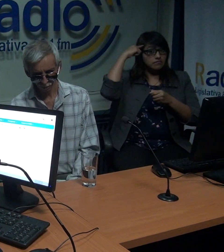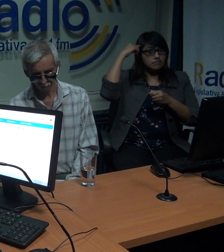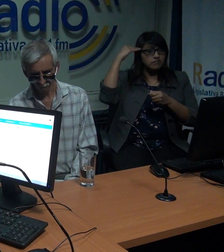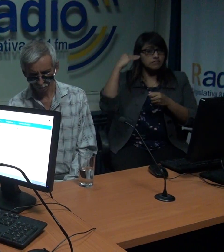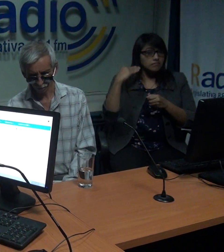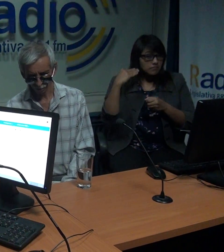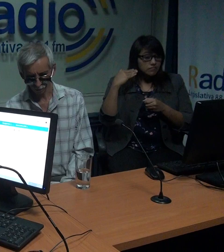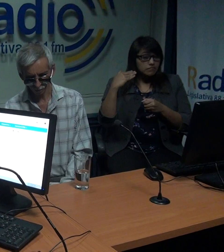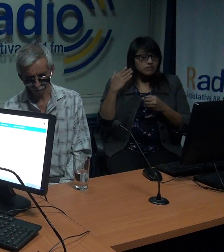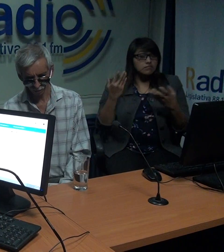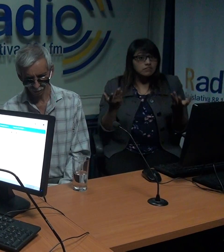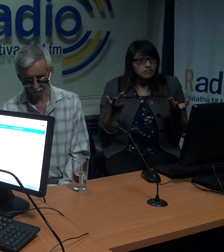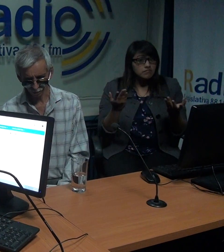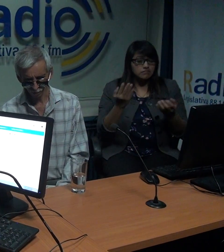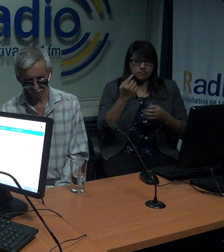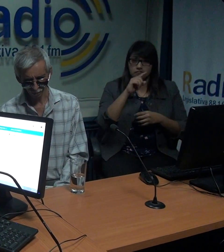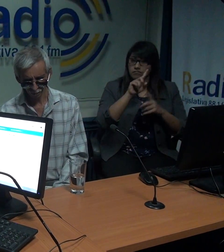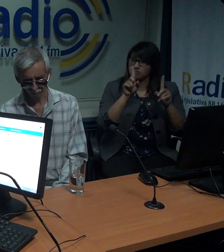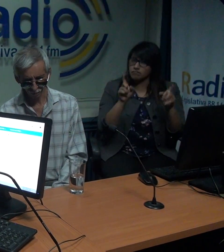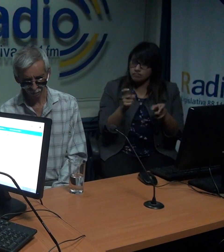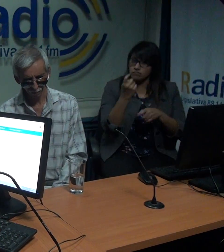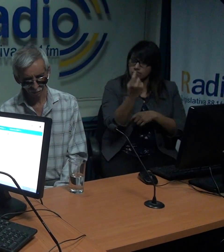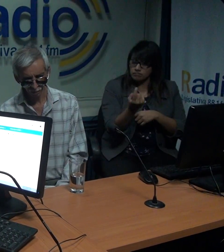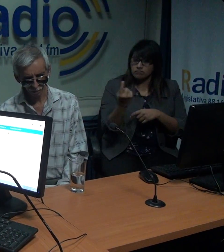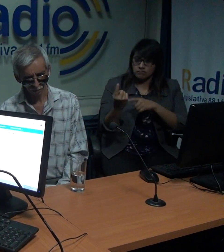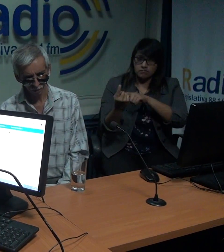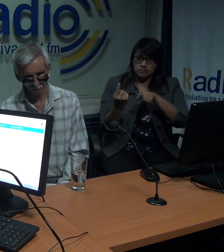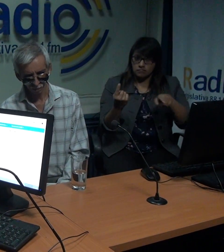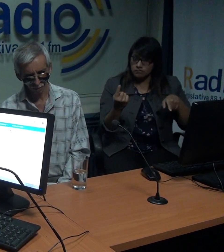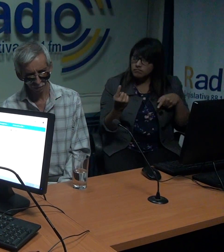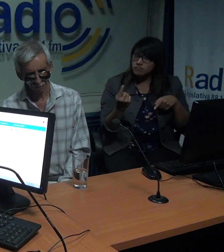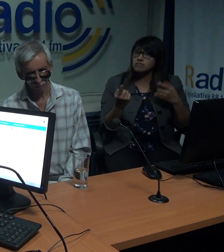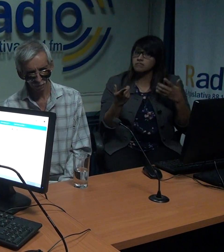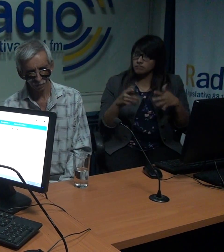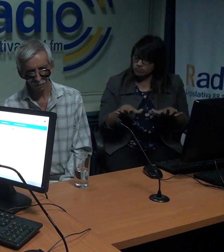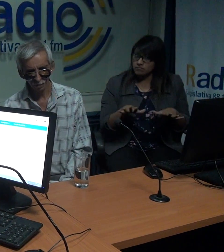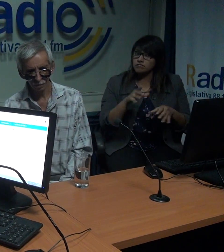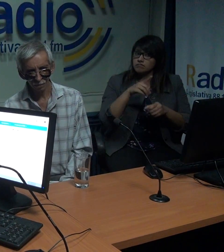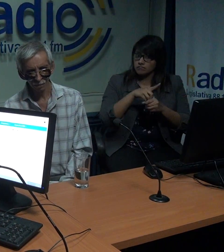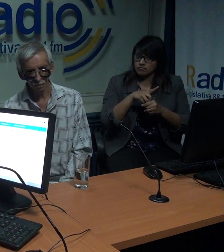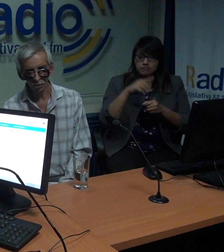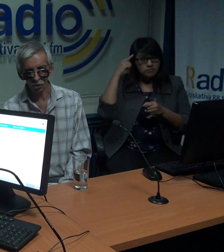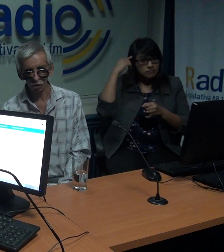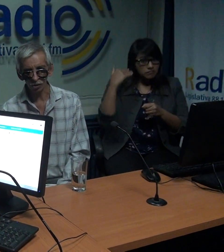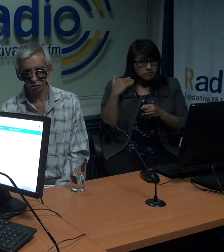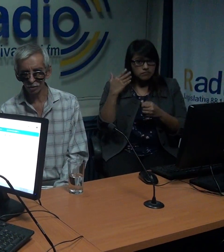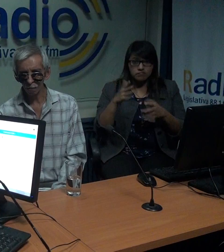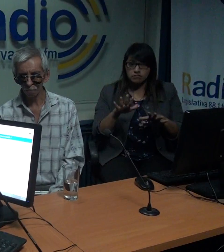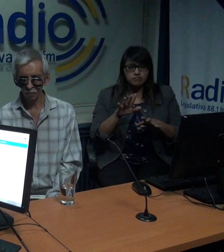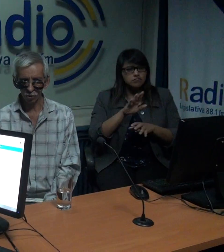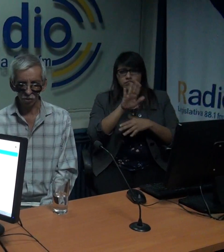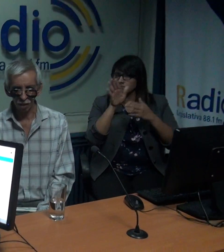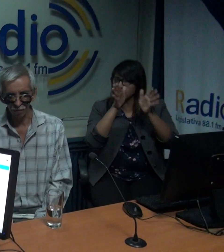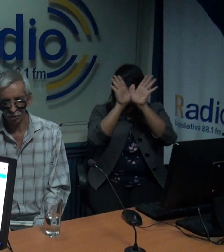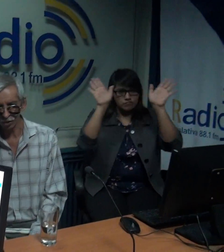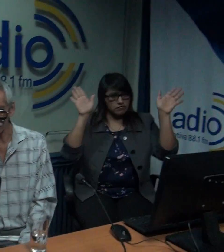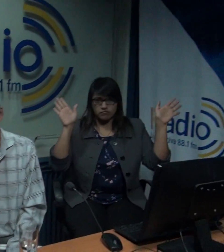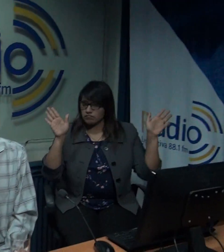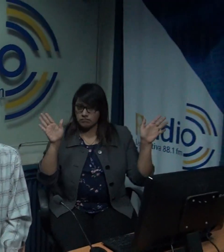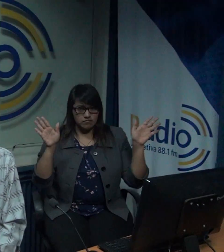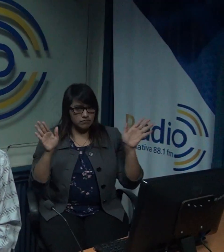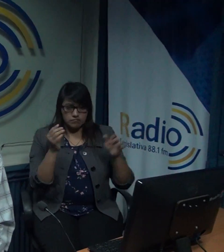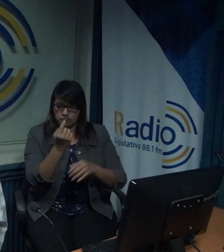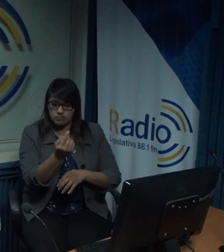intelectual, ¿necesariamente una persona autista tiene alguna condición de discapacidad intelectual? No todas. No todas las